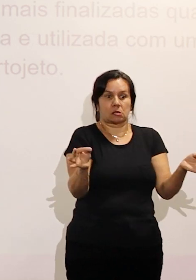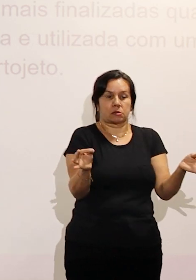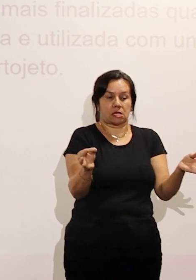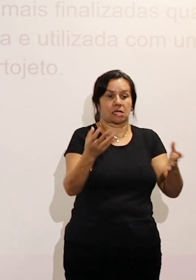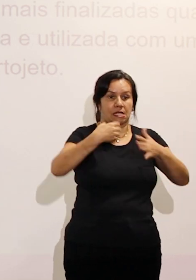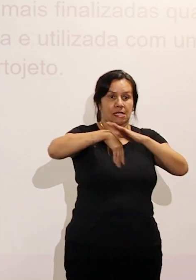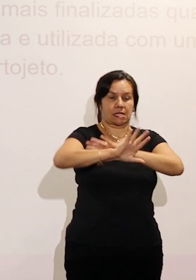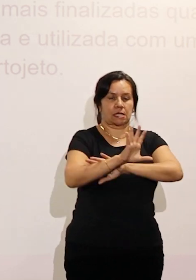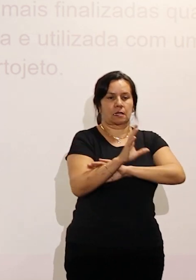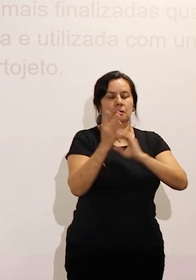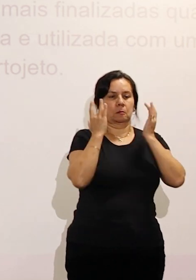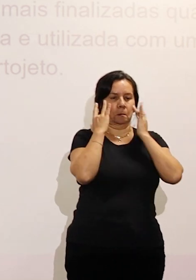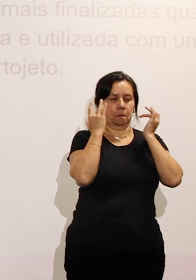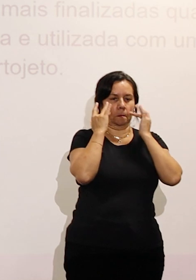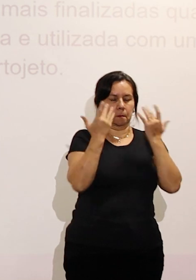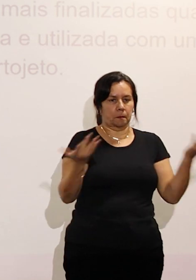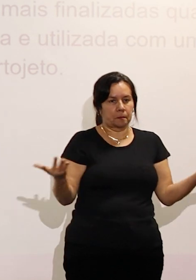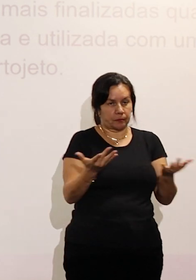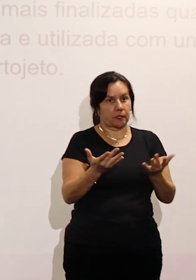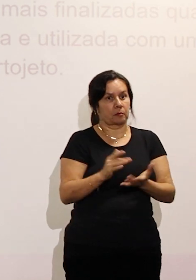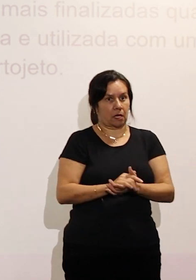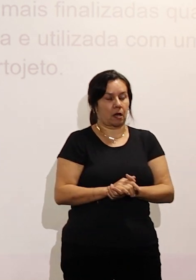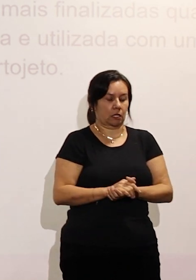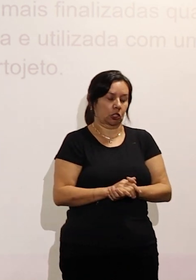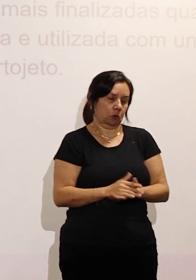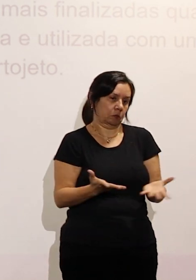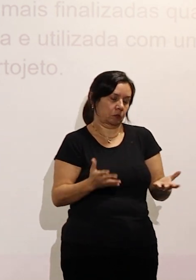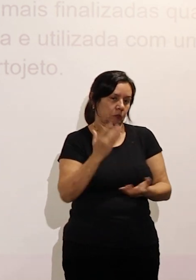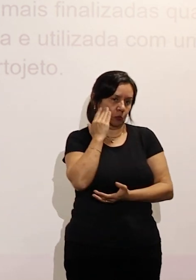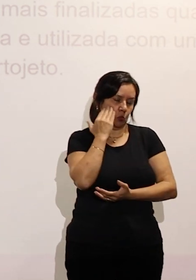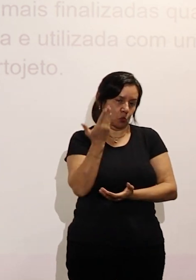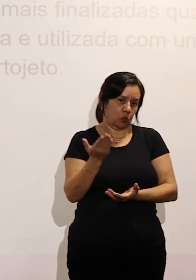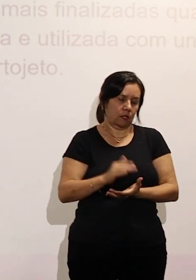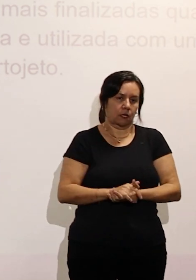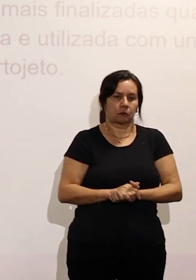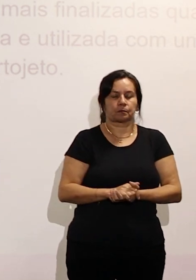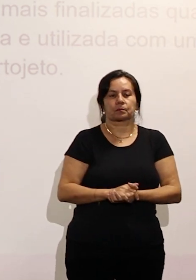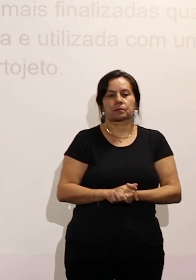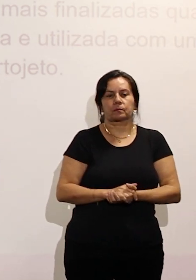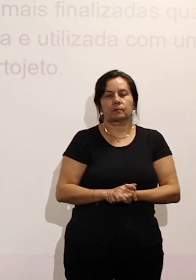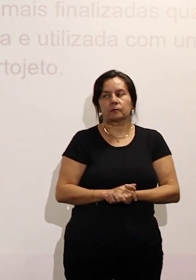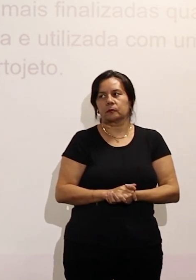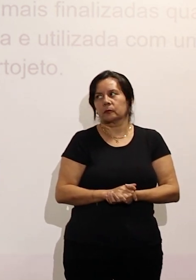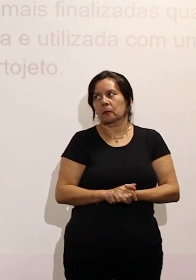minha arte e desse uma ilusão de que aquela arquibancada estava cheia de gente. Né?